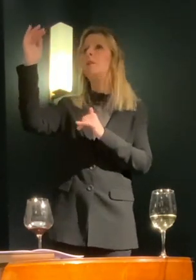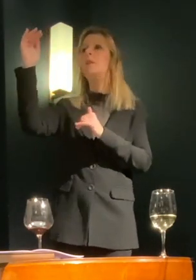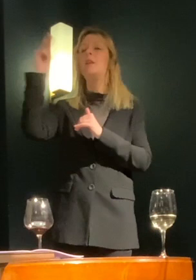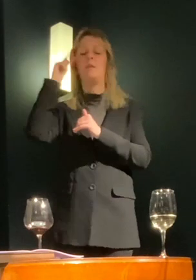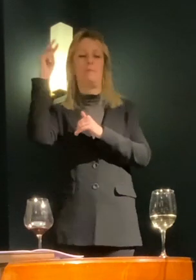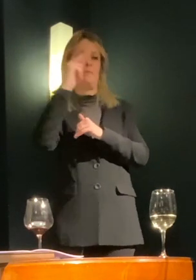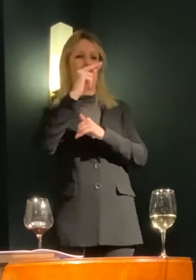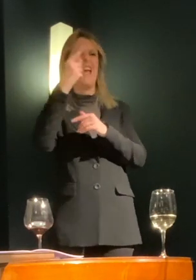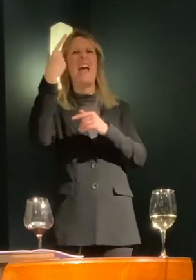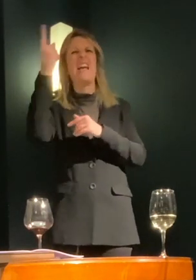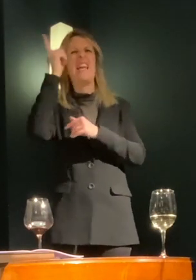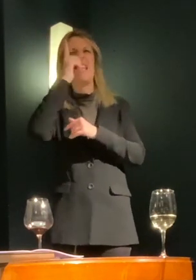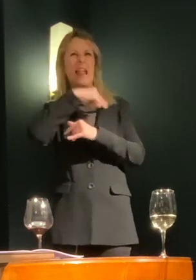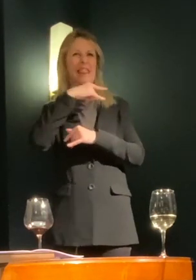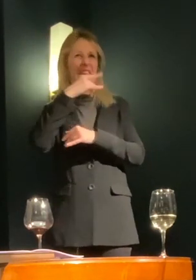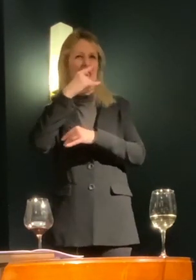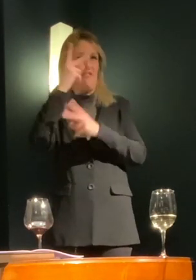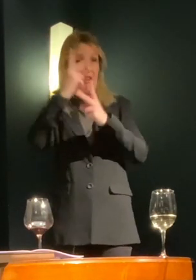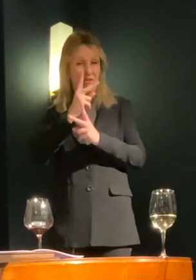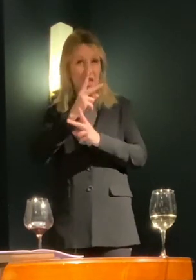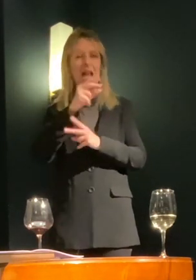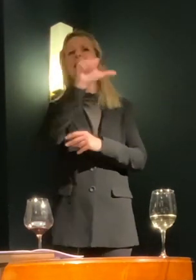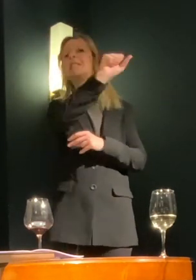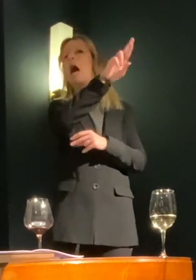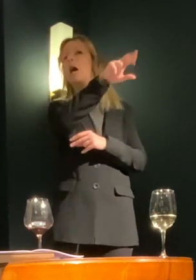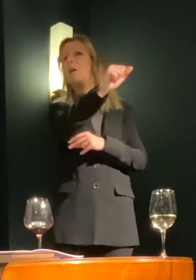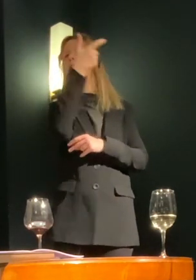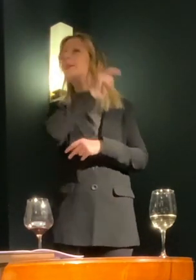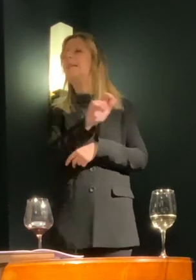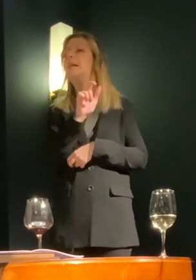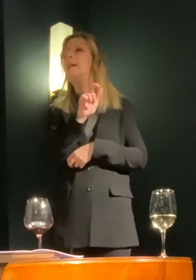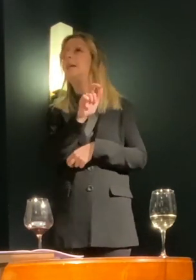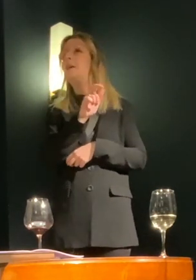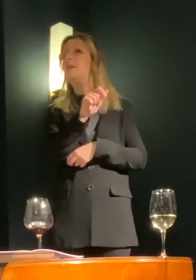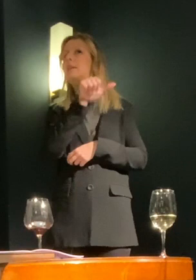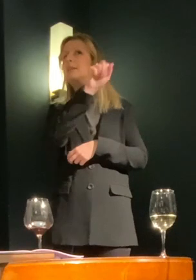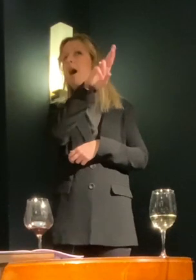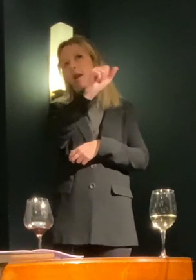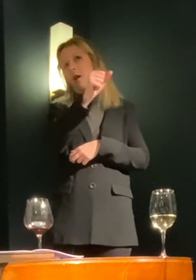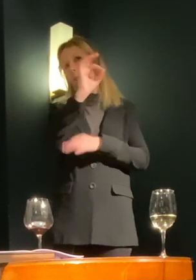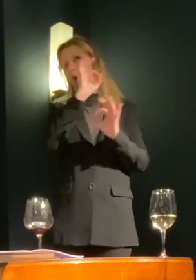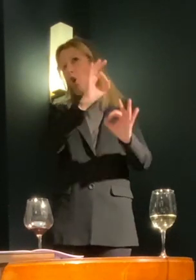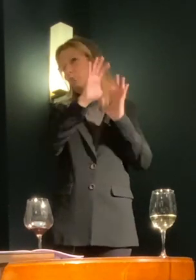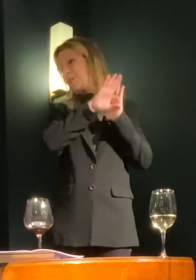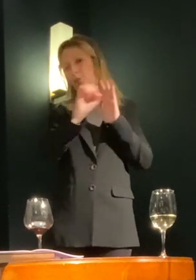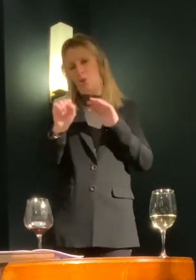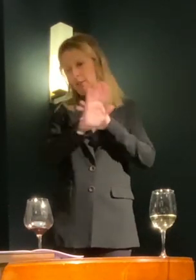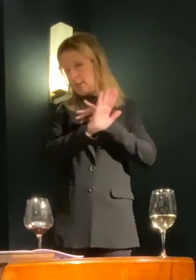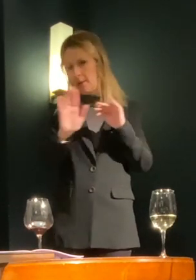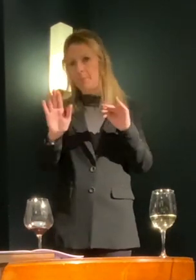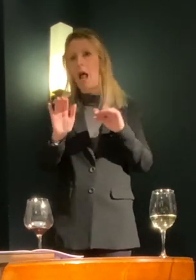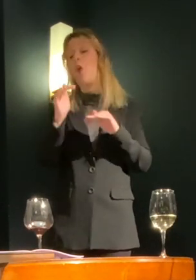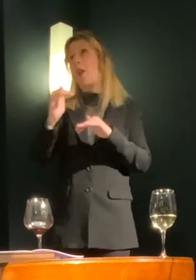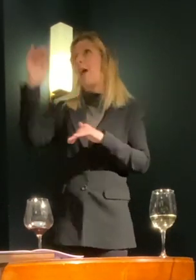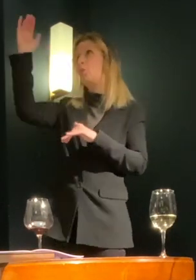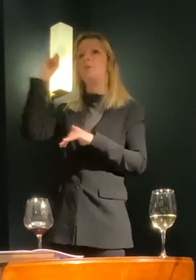Sara. Davvero? Per gli adulti la vera cattiva del libro è Sara, perché Sara è una stronza, per cui gli adulti, diciamo,